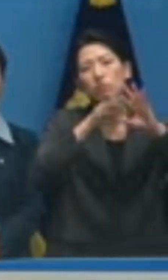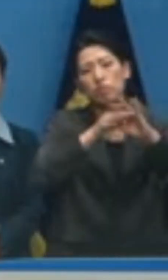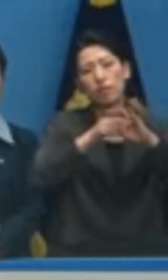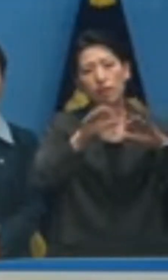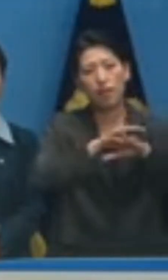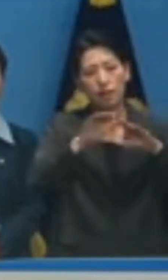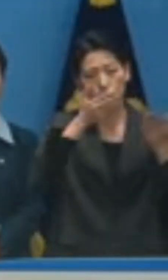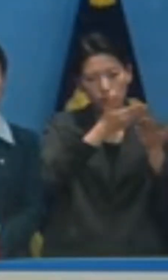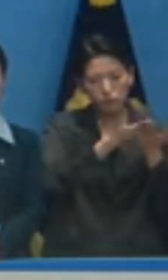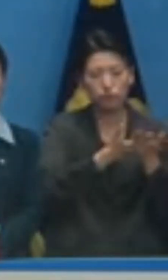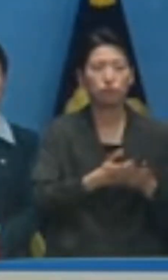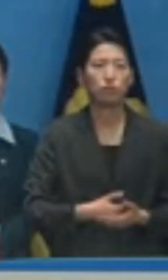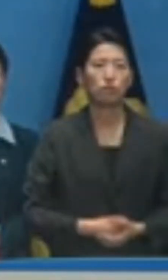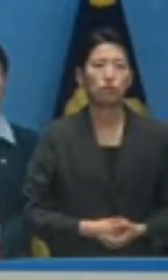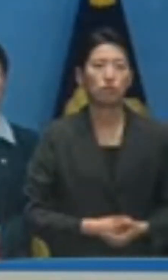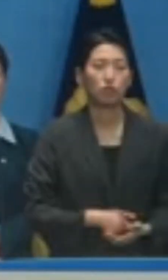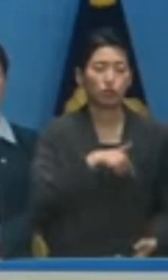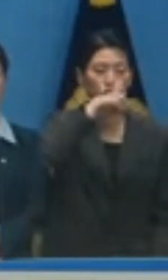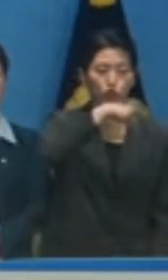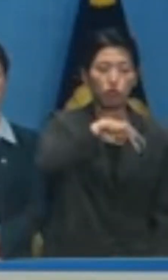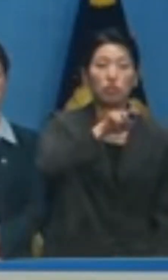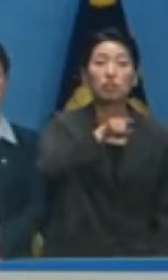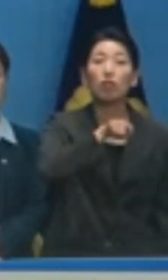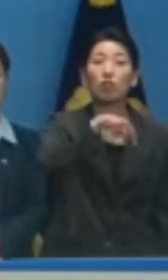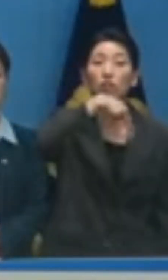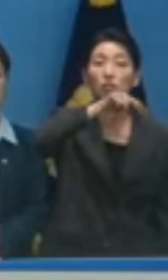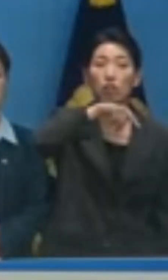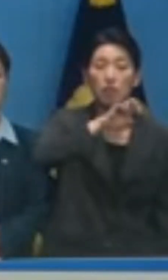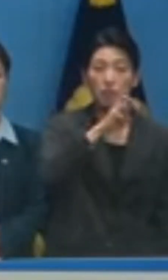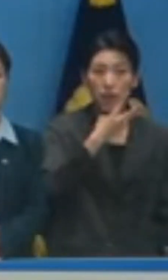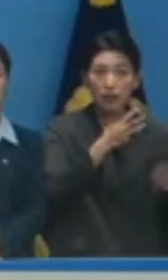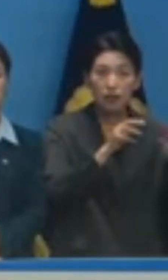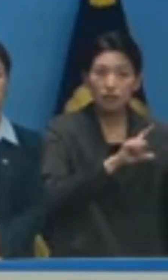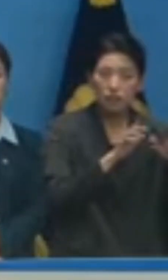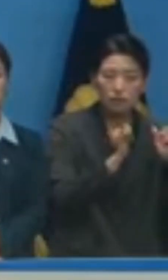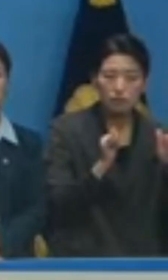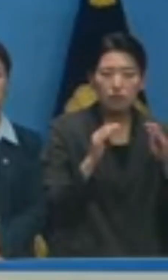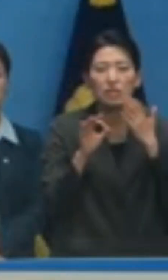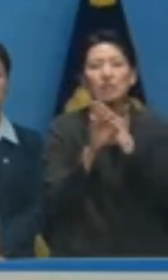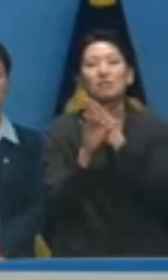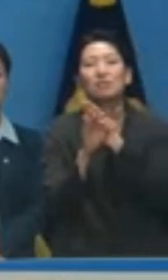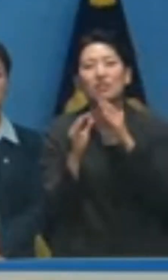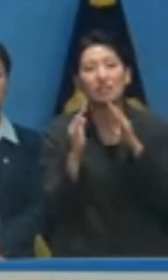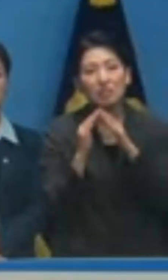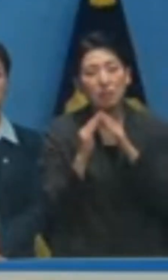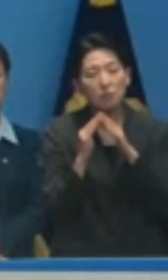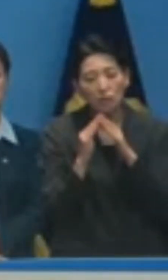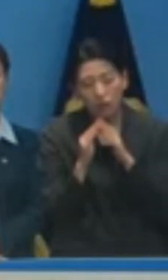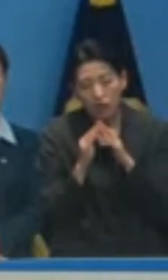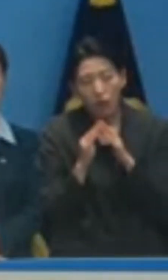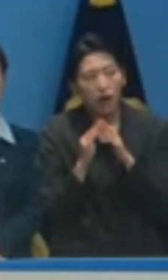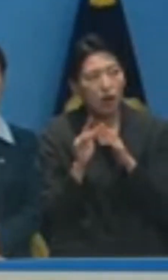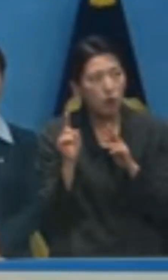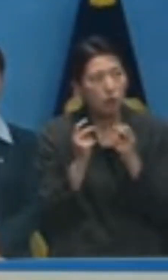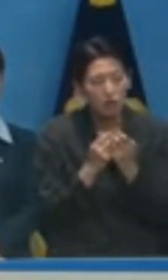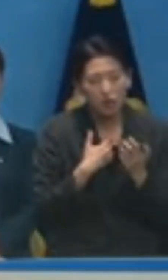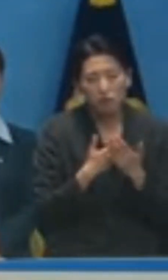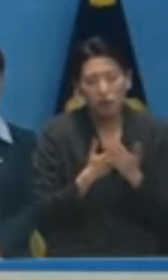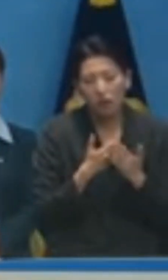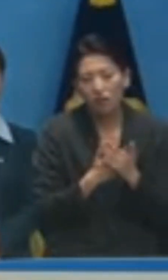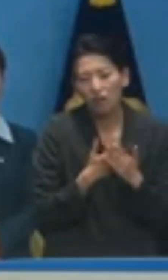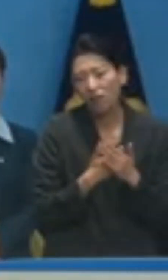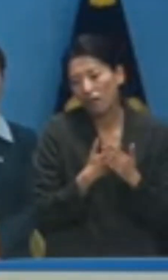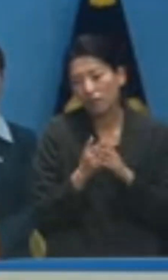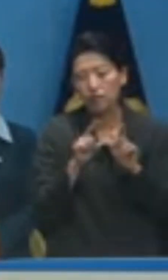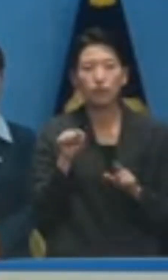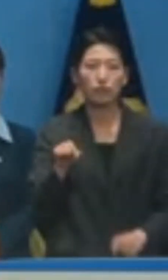합니다. 현재 구성마을 주민들은 임시숙소에서 불안한 삶을 이어가고 있습니다. 주민들의 안정적인